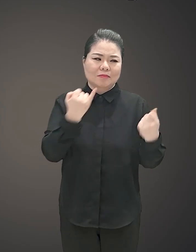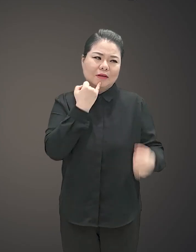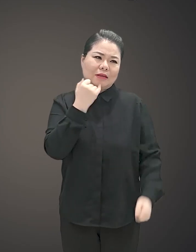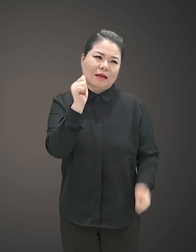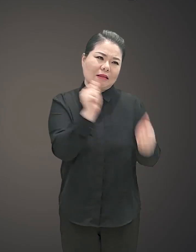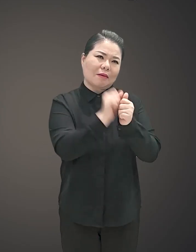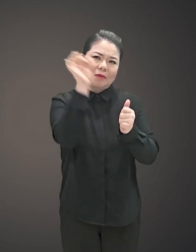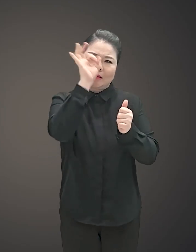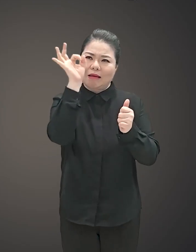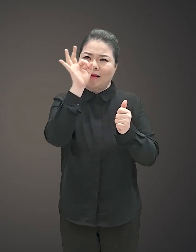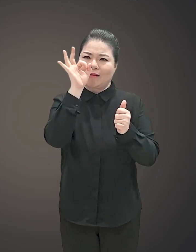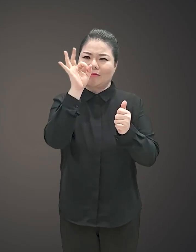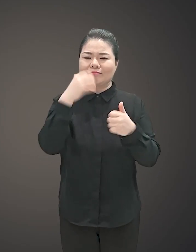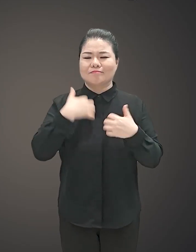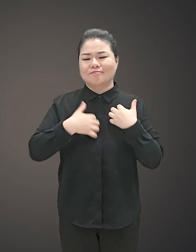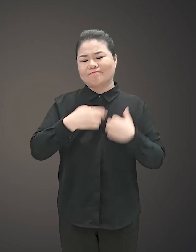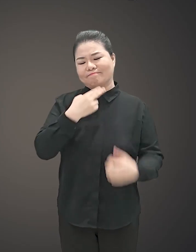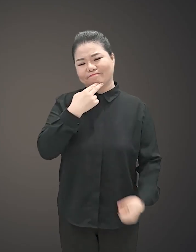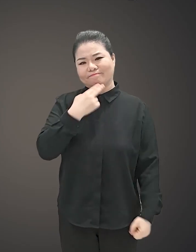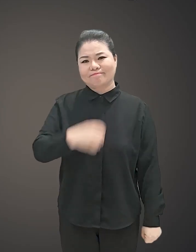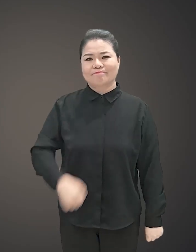일은 즐겁지 않았다.